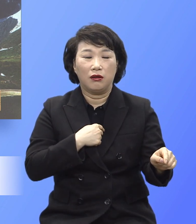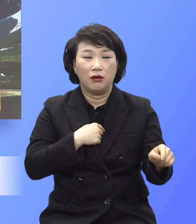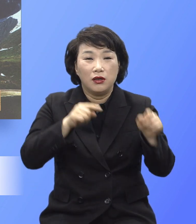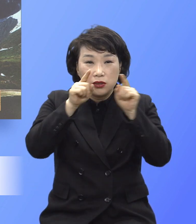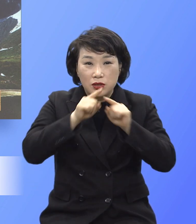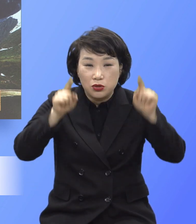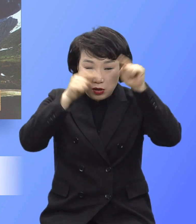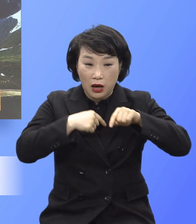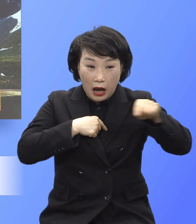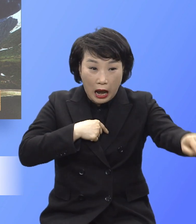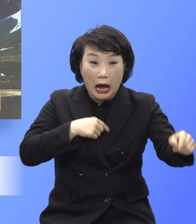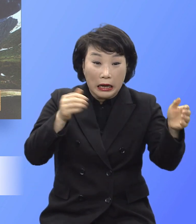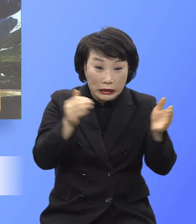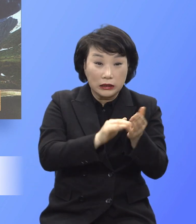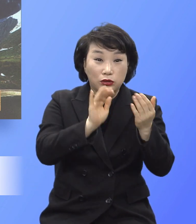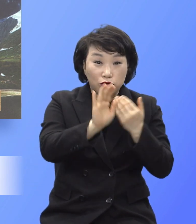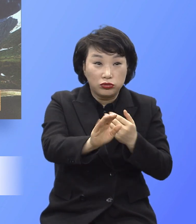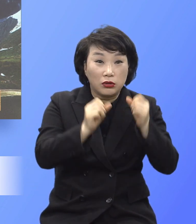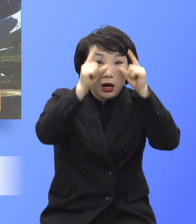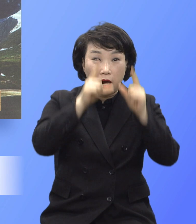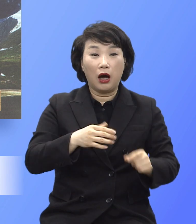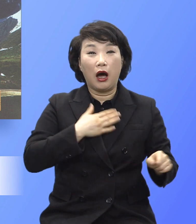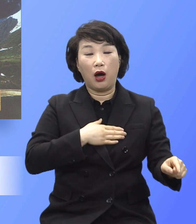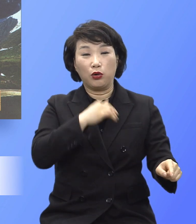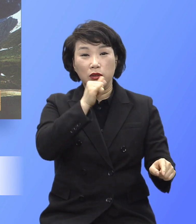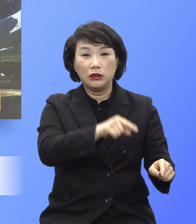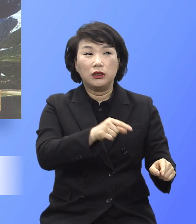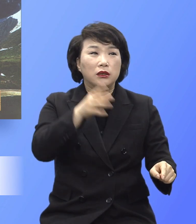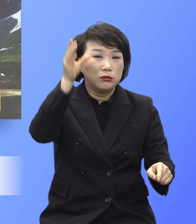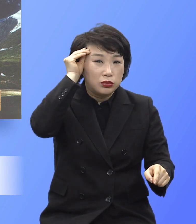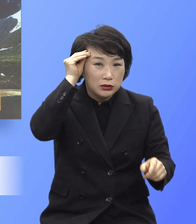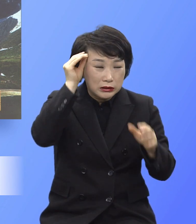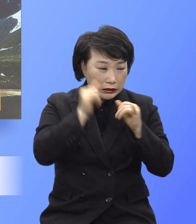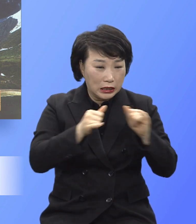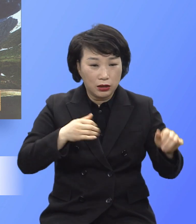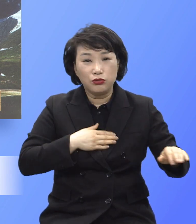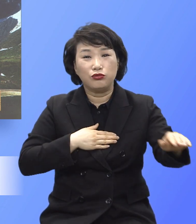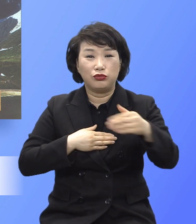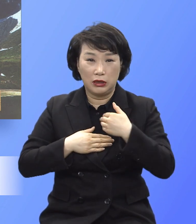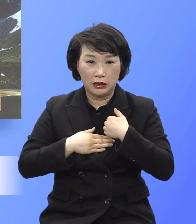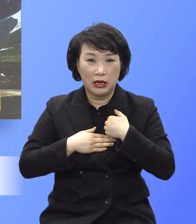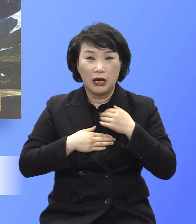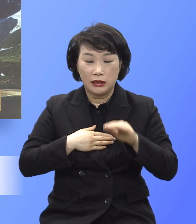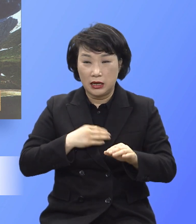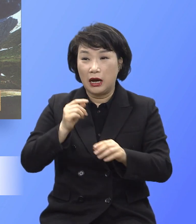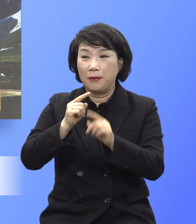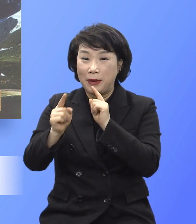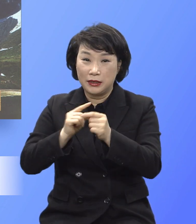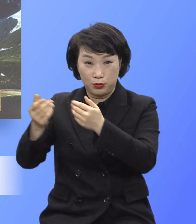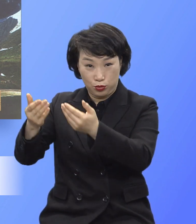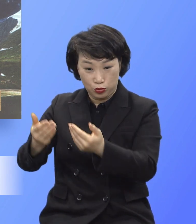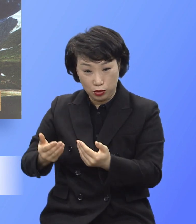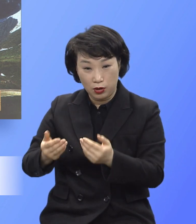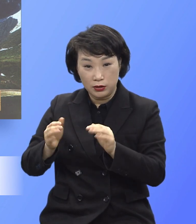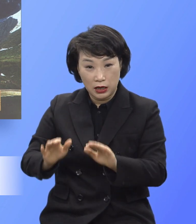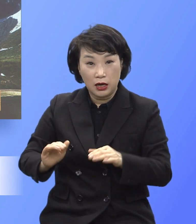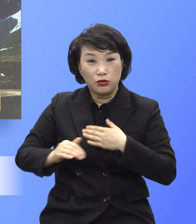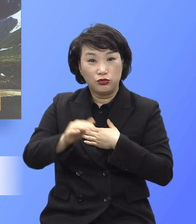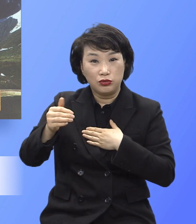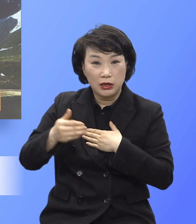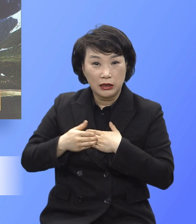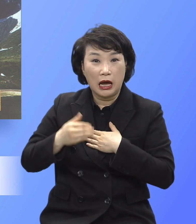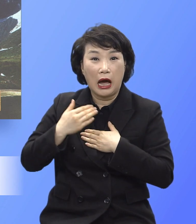지옥 간 다음에서 아는 이 무지한 인간에게 말씀을 통해서